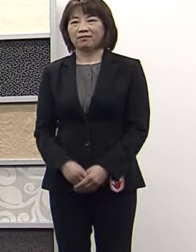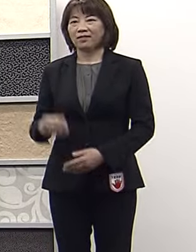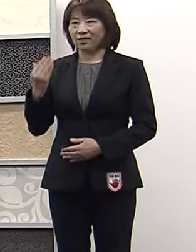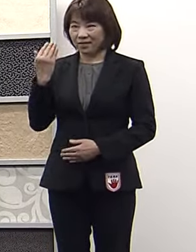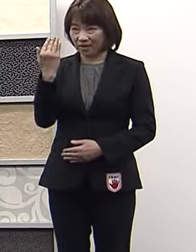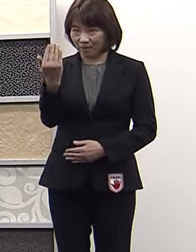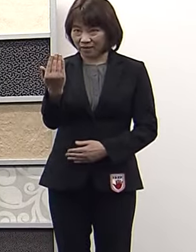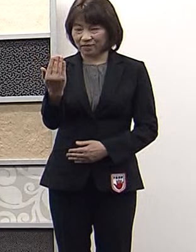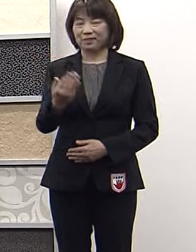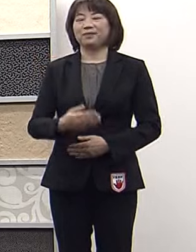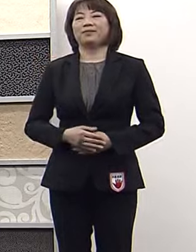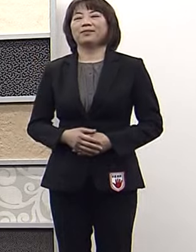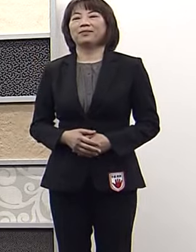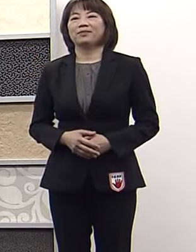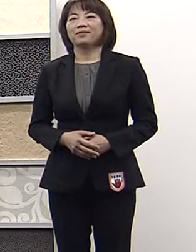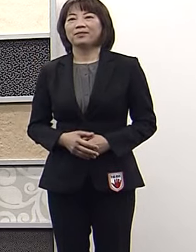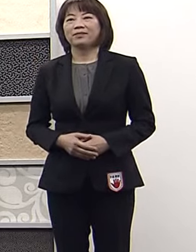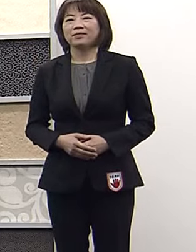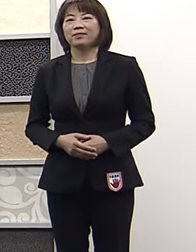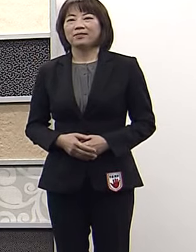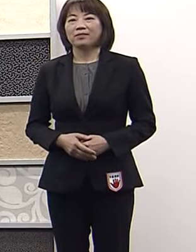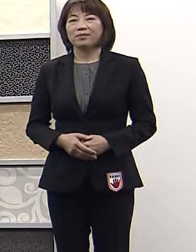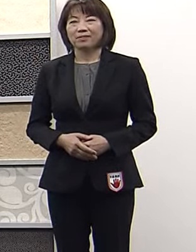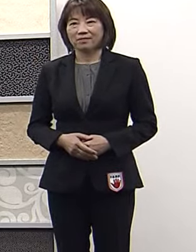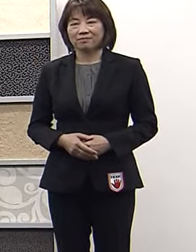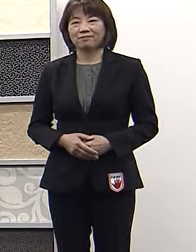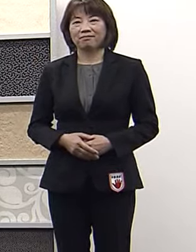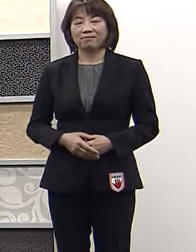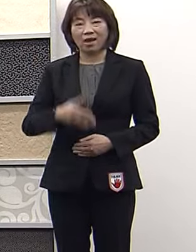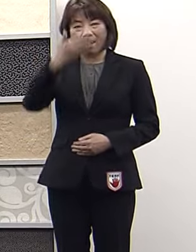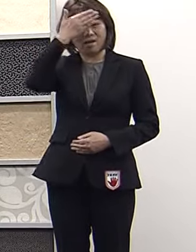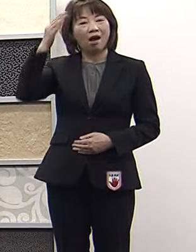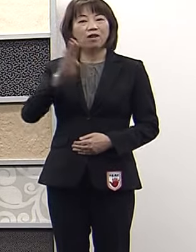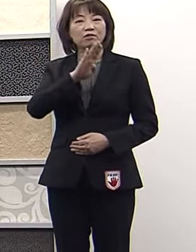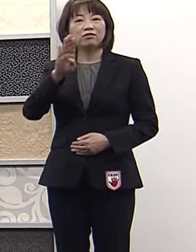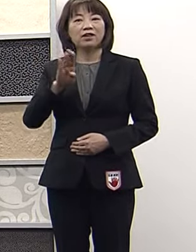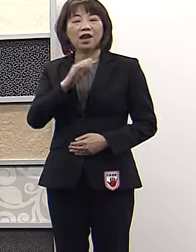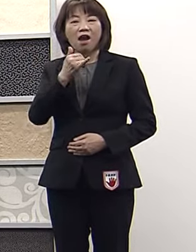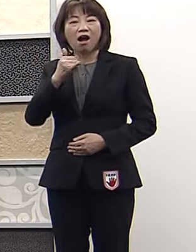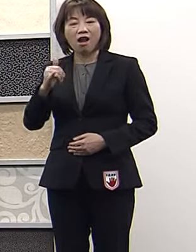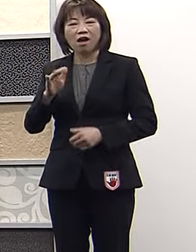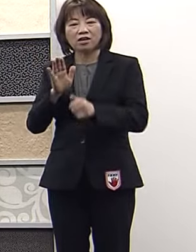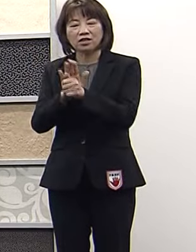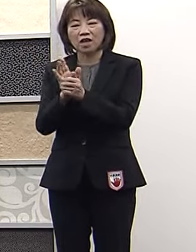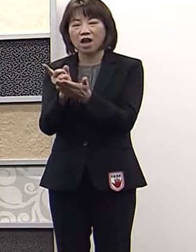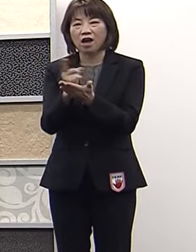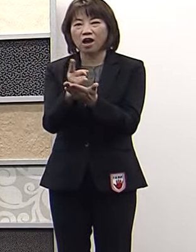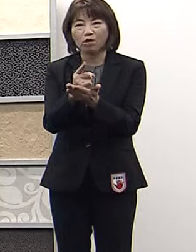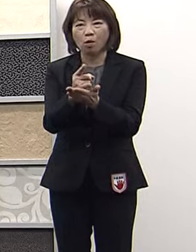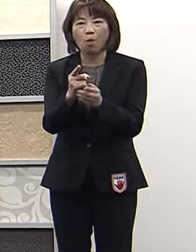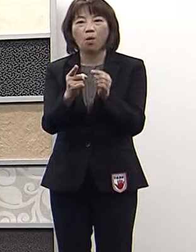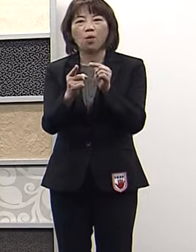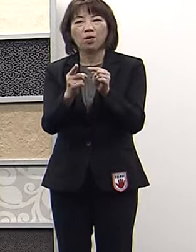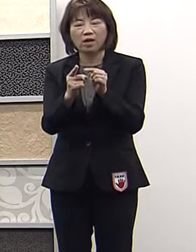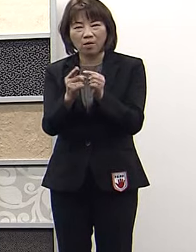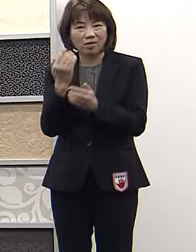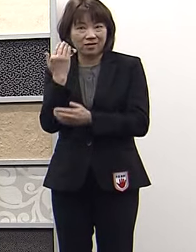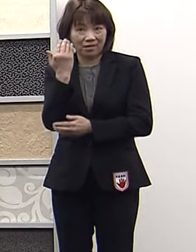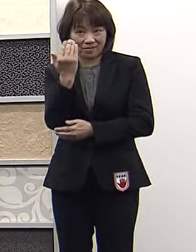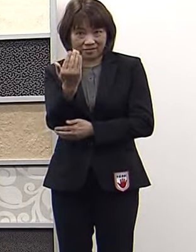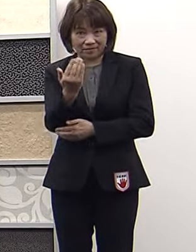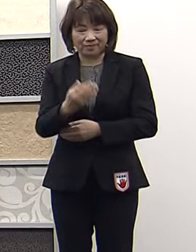山梨日新聞の前島です。ヤングケアラー支援ガイドラインの改定および調査結果の公表に関してお伺いいたします